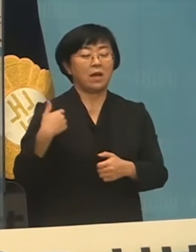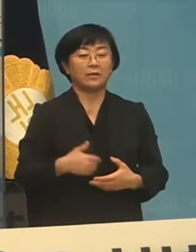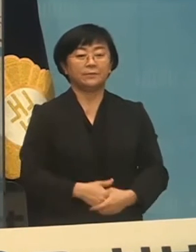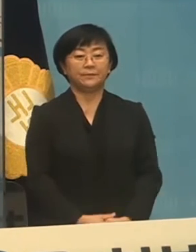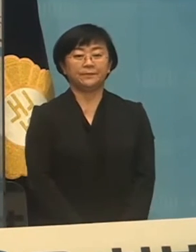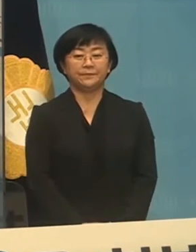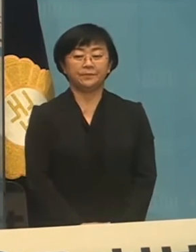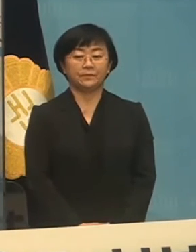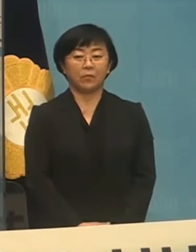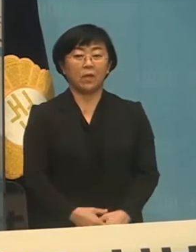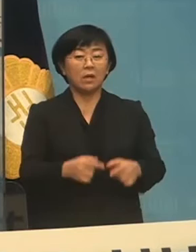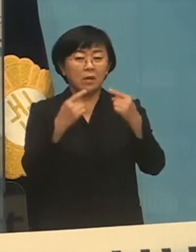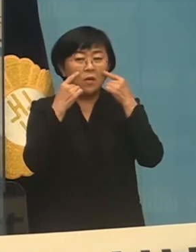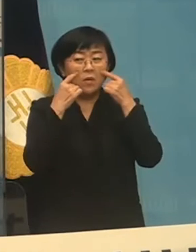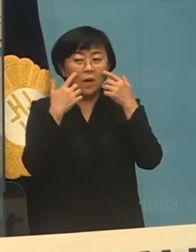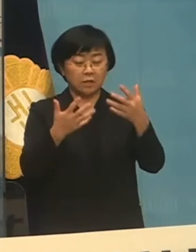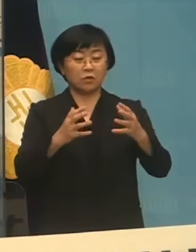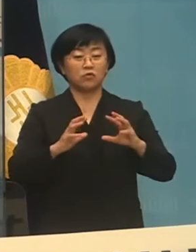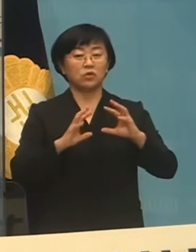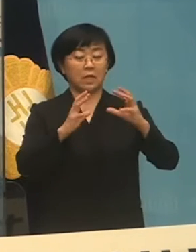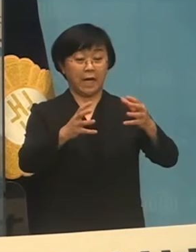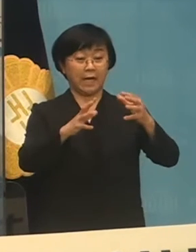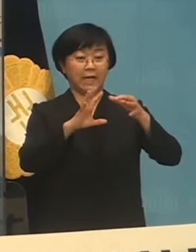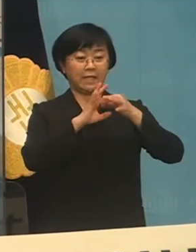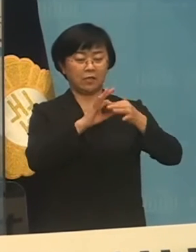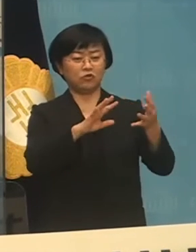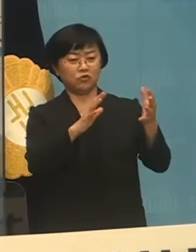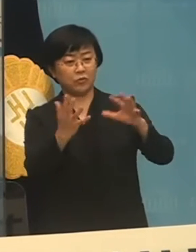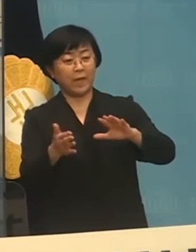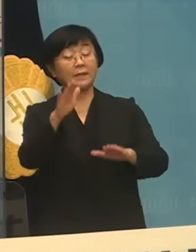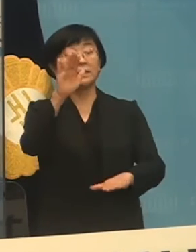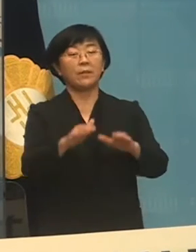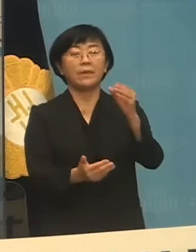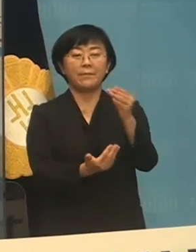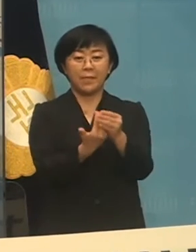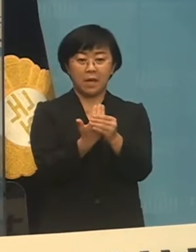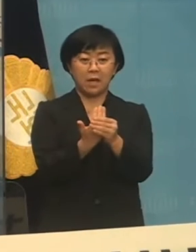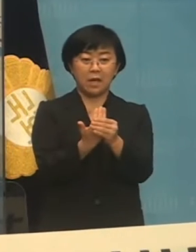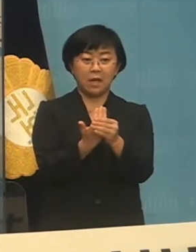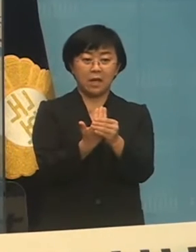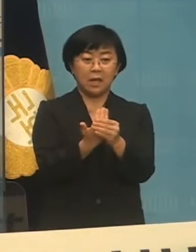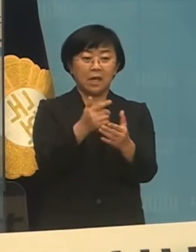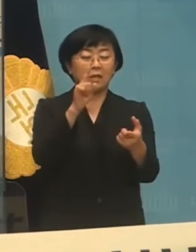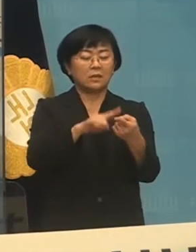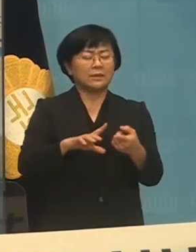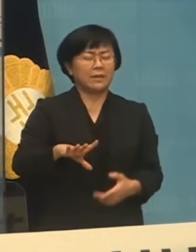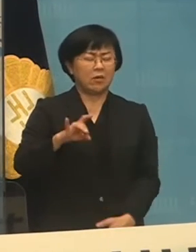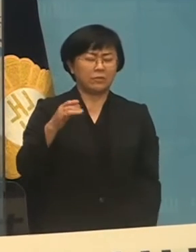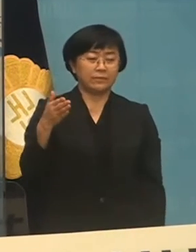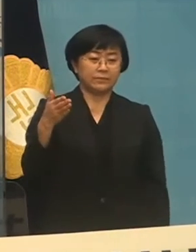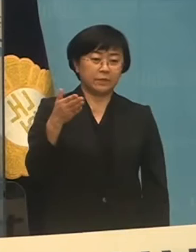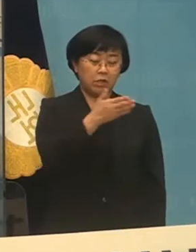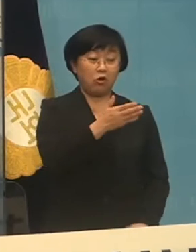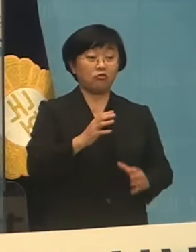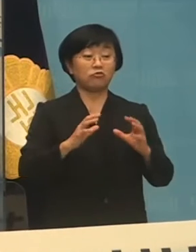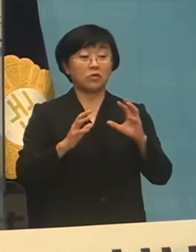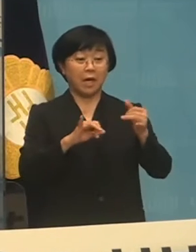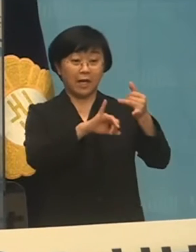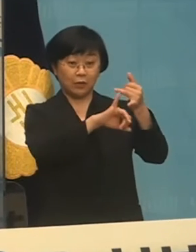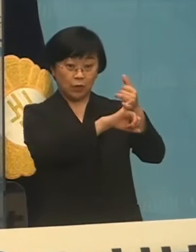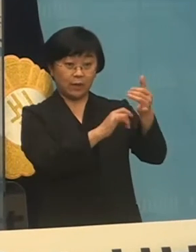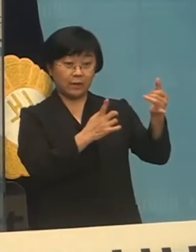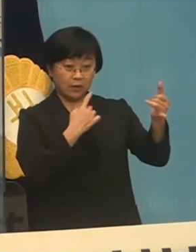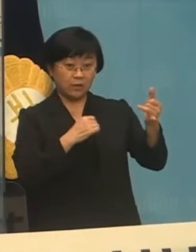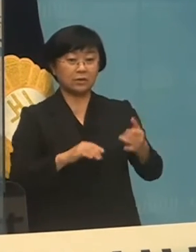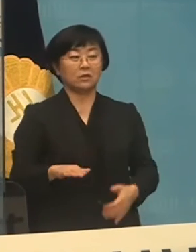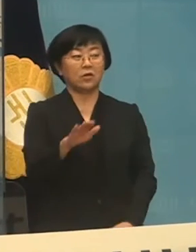없지만 분명한 것은 국가에 의해 죽음의 차별이 발생했고 이것은 애초 국가가 약속했던